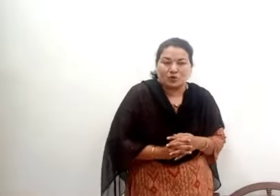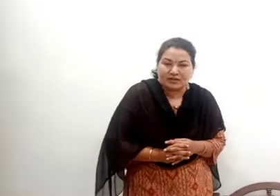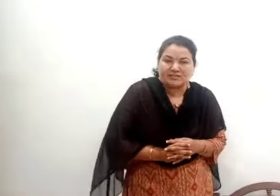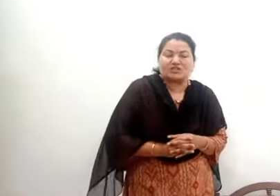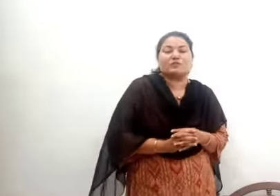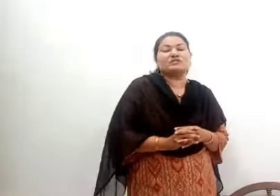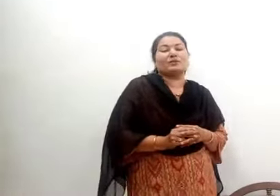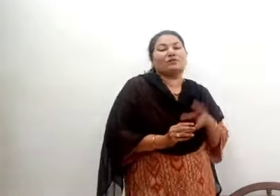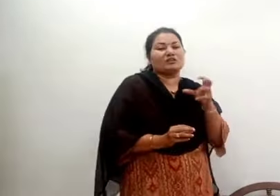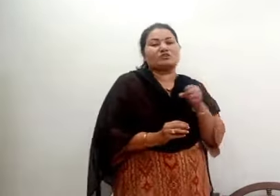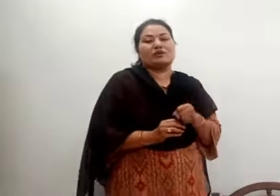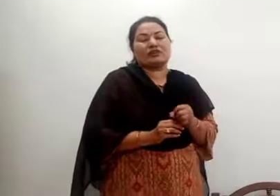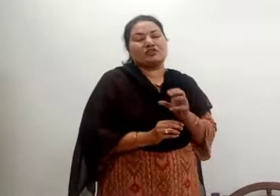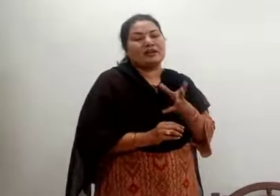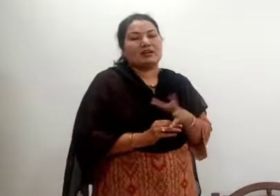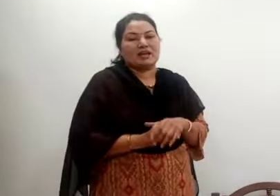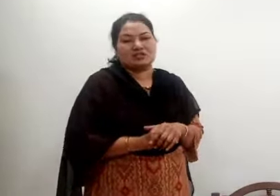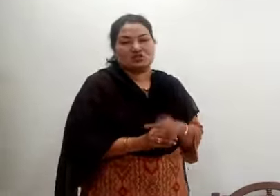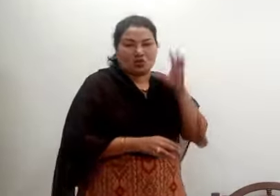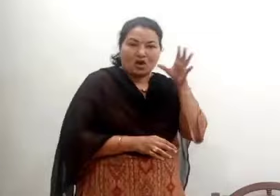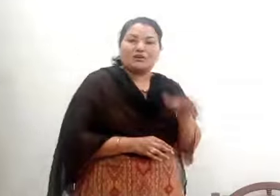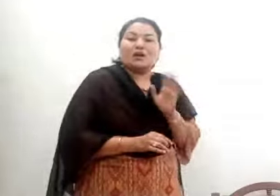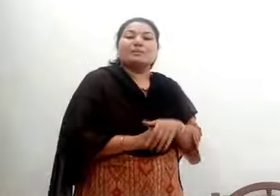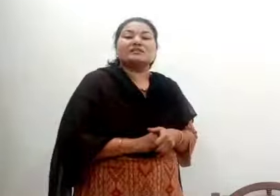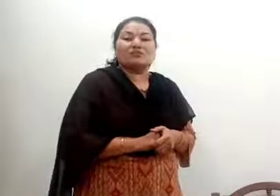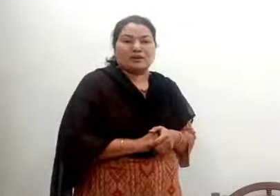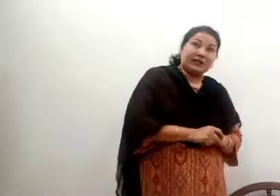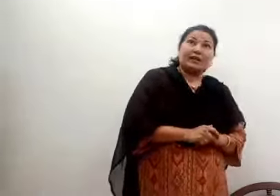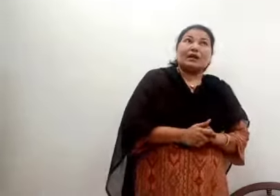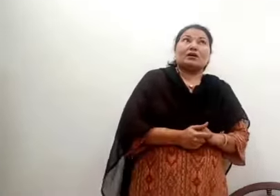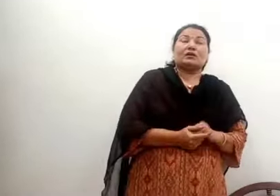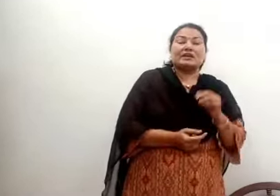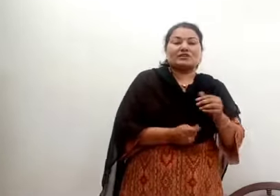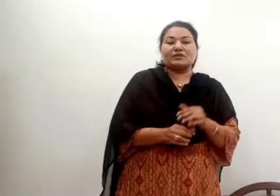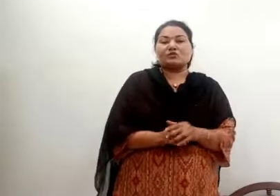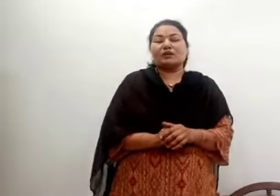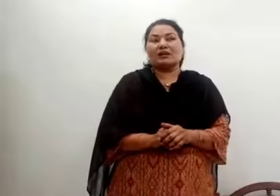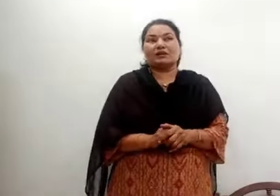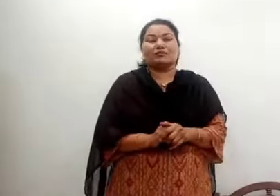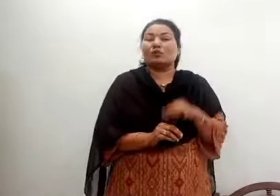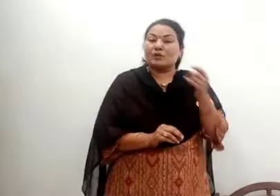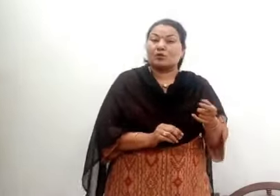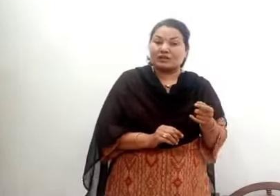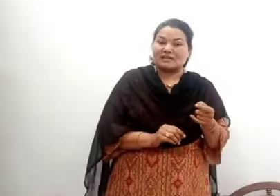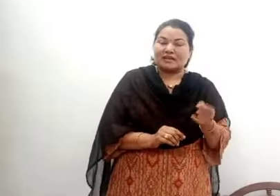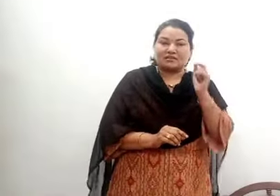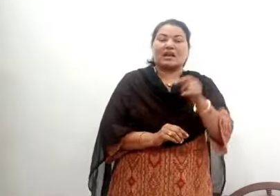प्रोटीन इज रिस्पॉन्सिबल फॉर दिस कॉन्ट्रॅक्शन अँड रिलॅक्सेशन ऑफ मसल फायबर्स. याच्यामध्ये तुम्हाला कुठले प्रोटीन्स आहेत तर ते